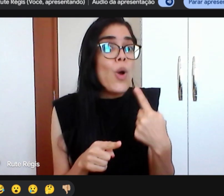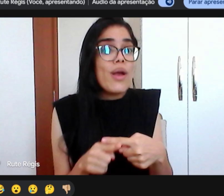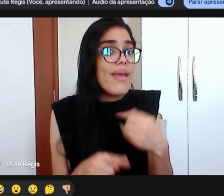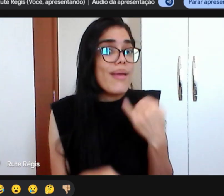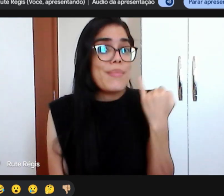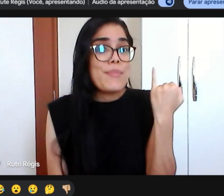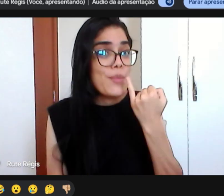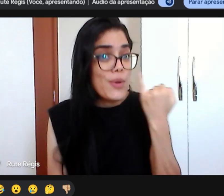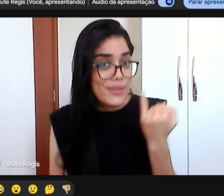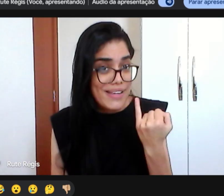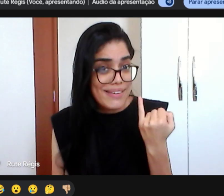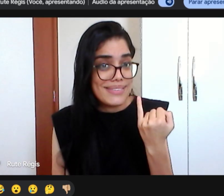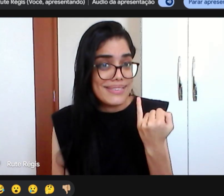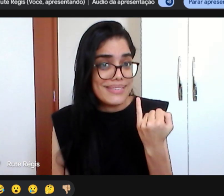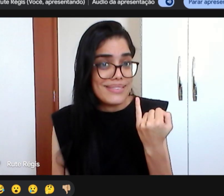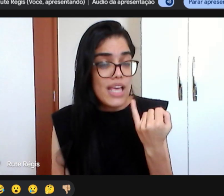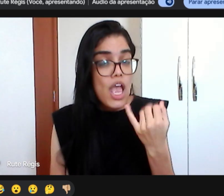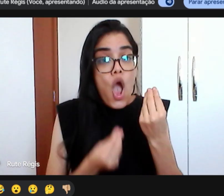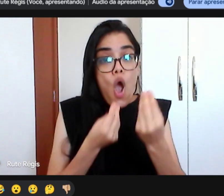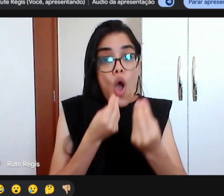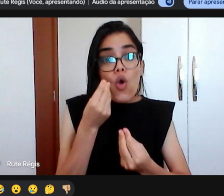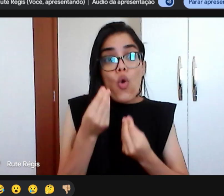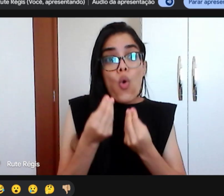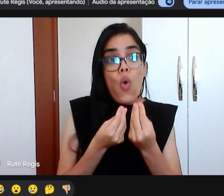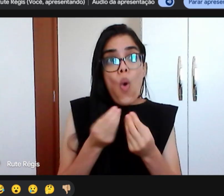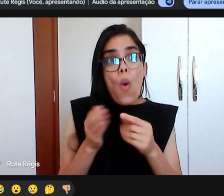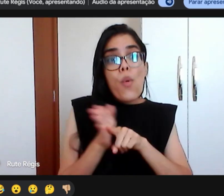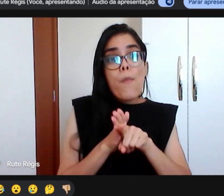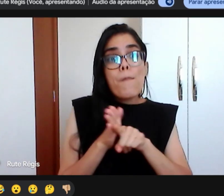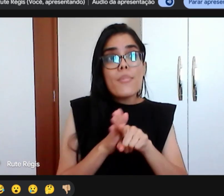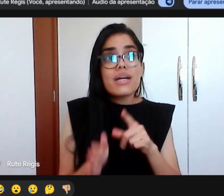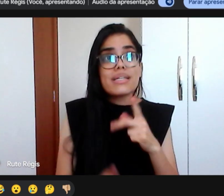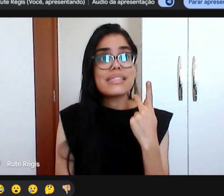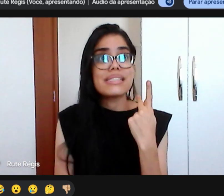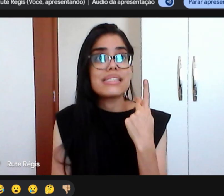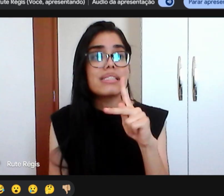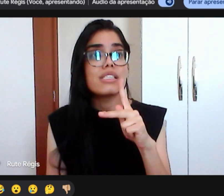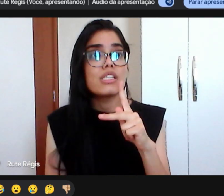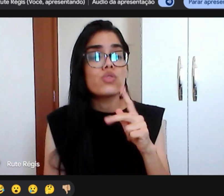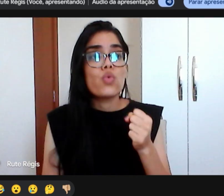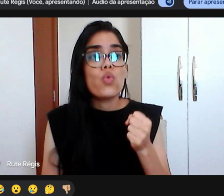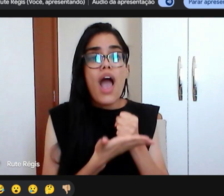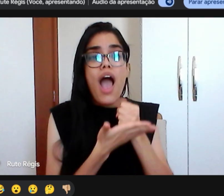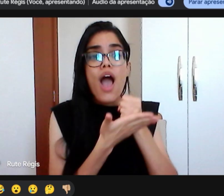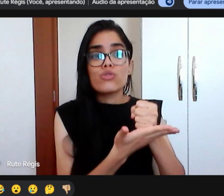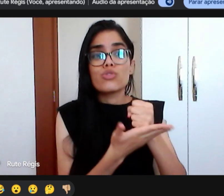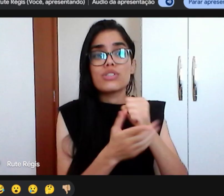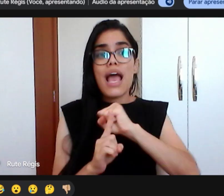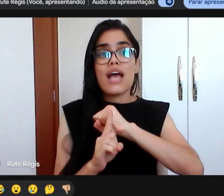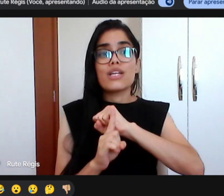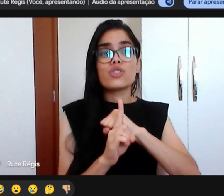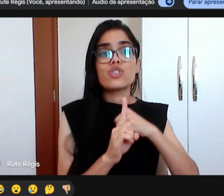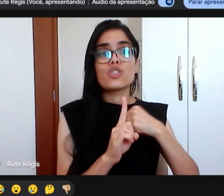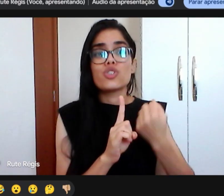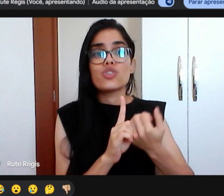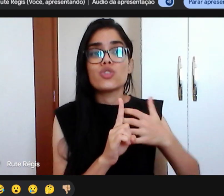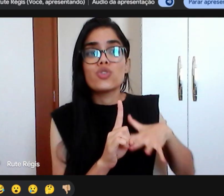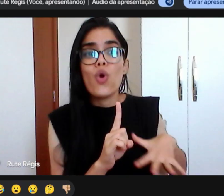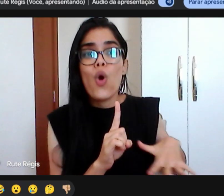precisa justificar por que ela é importante. Como a sua pesquisa ela